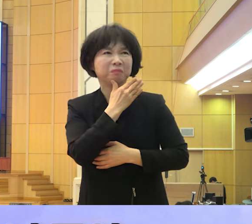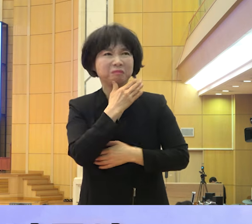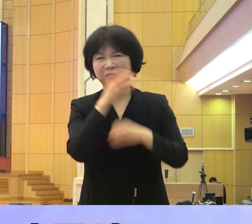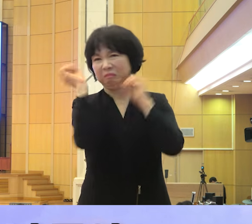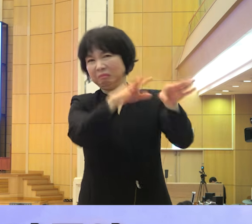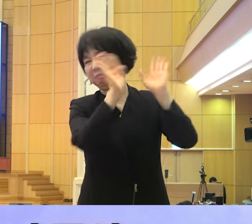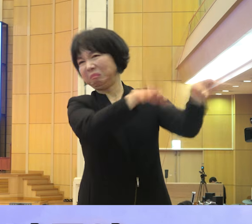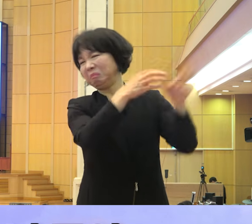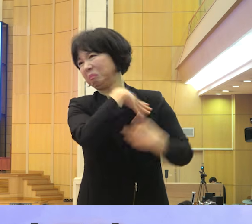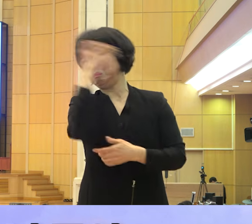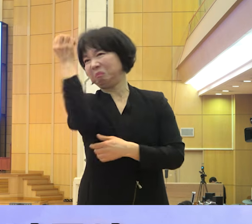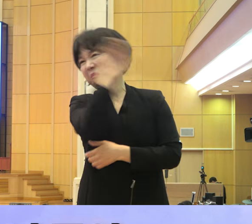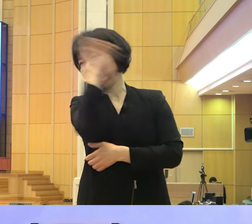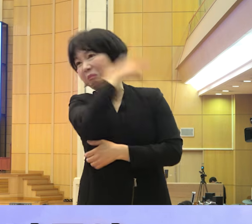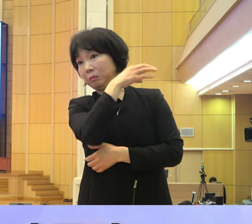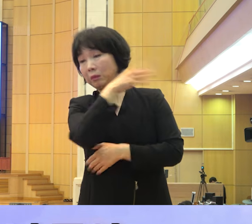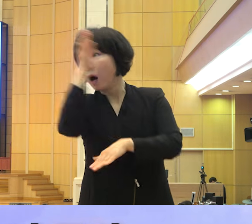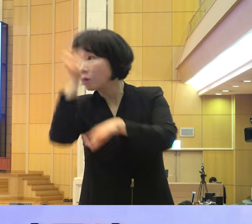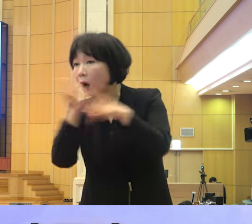그냥 시골에서